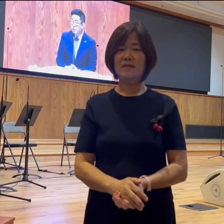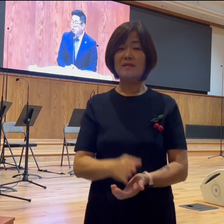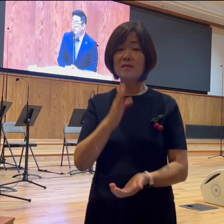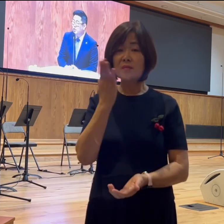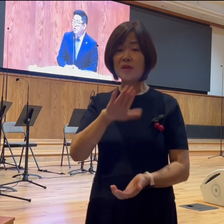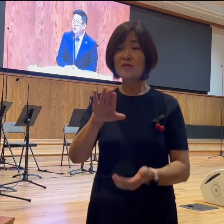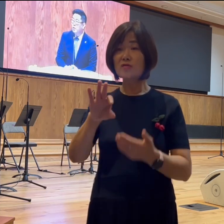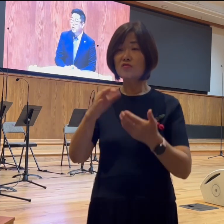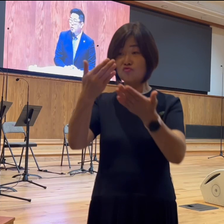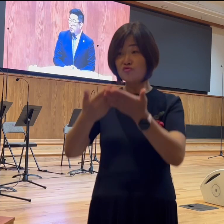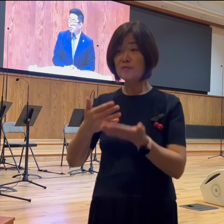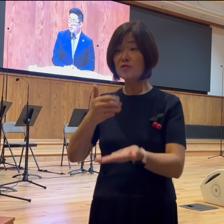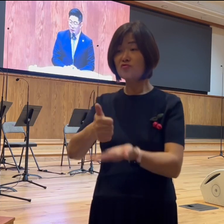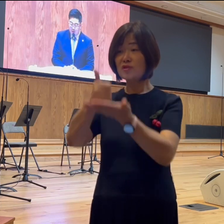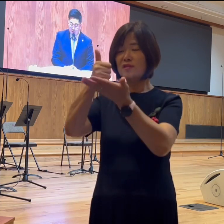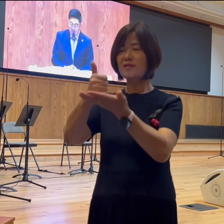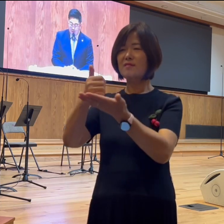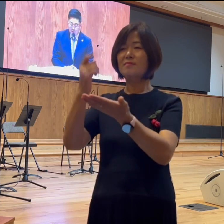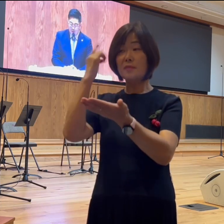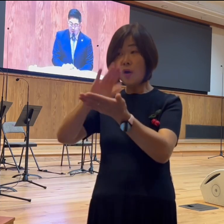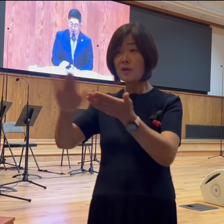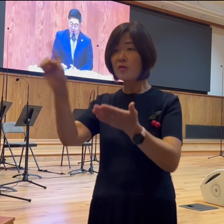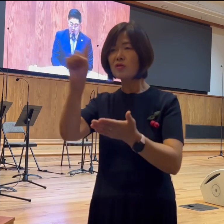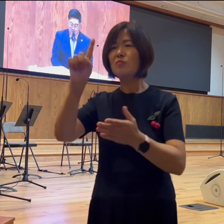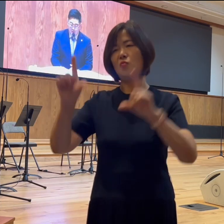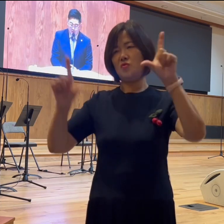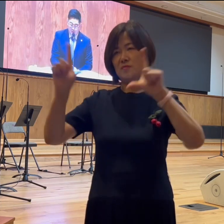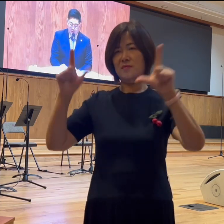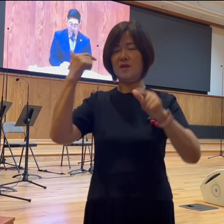그렇다면 주님 주시는 이 평안이 어떤 모습이에요?